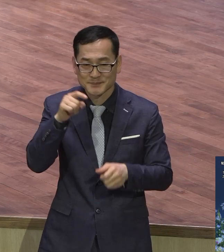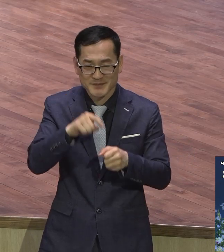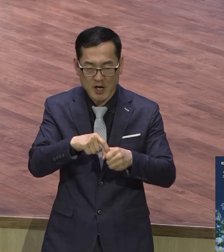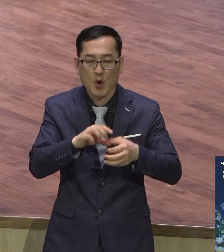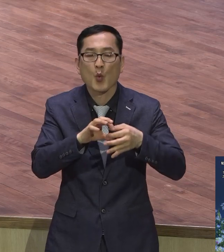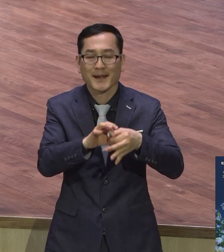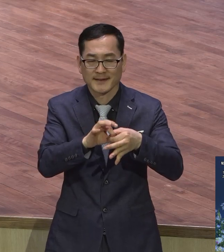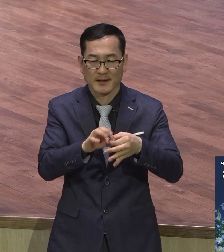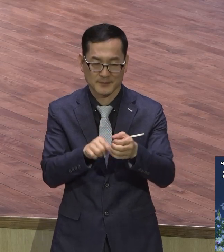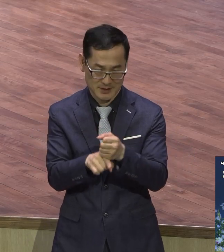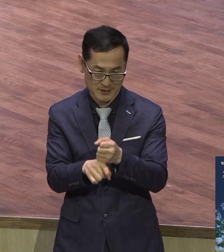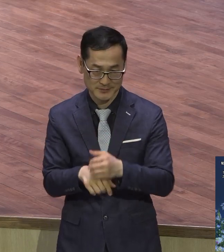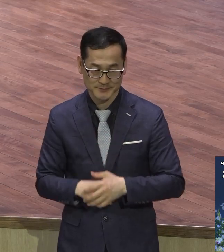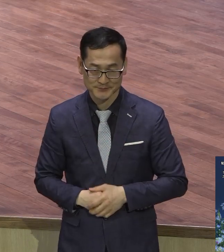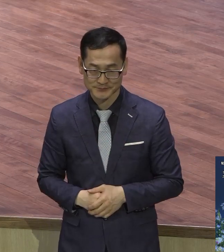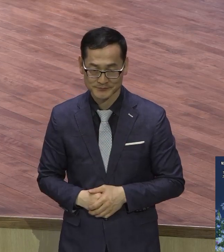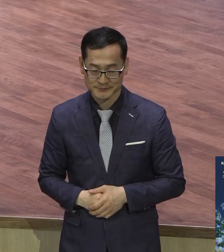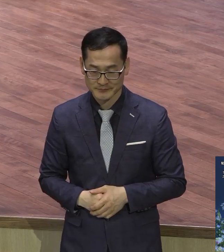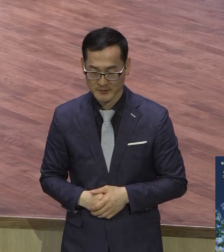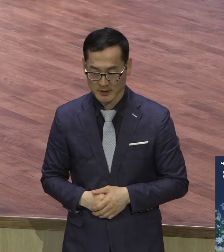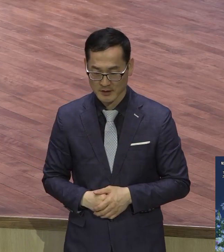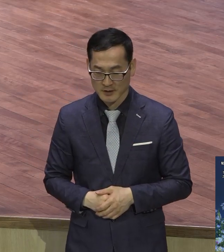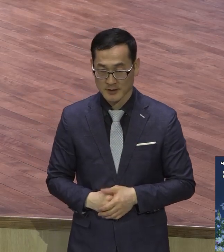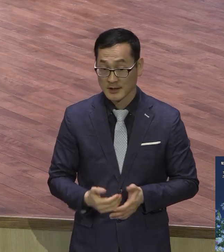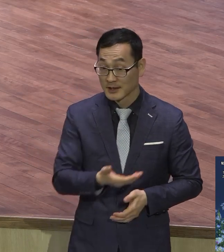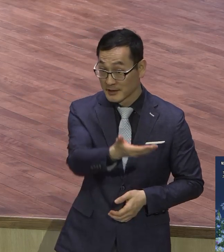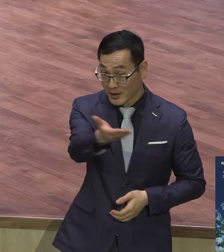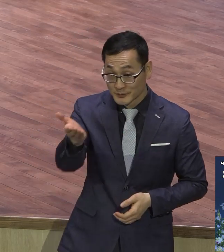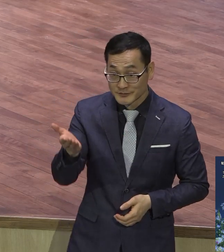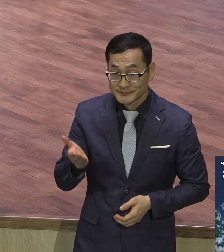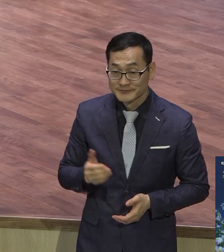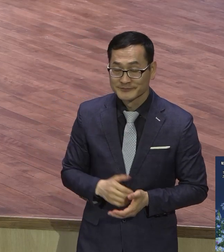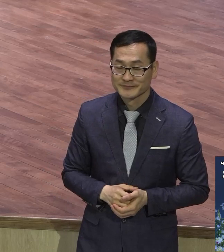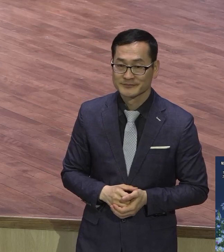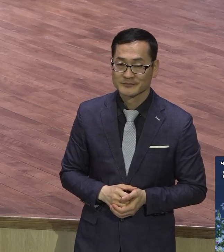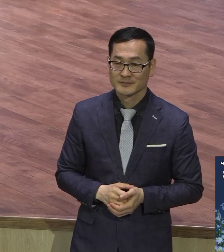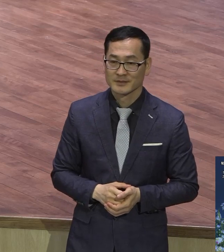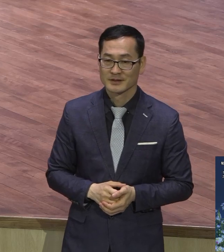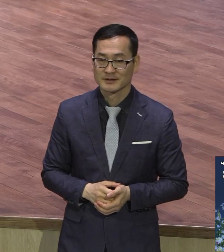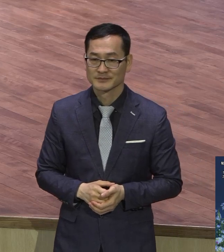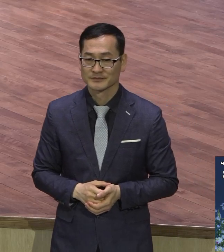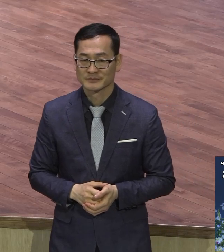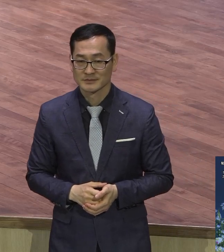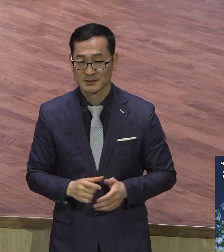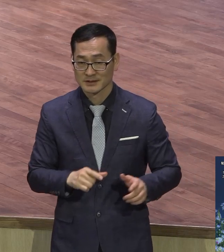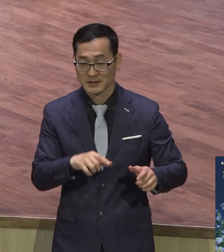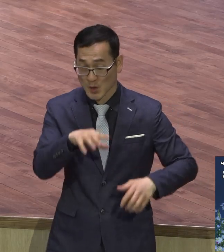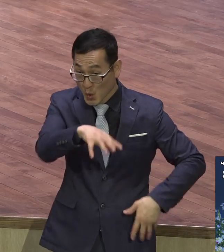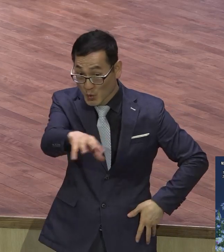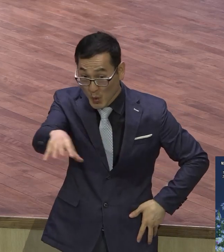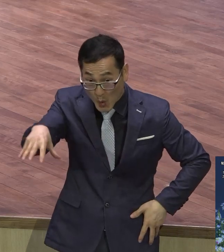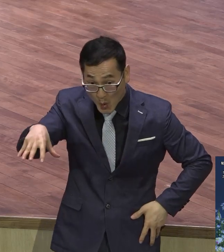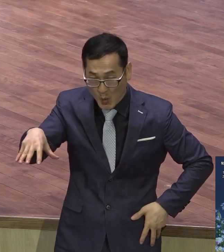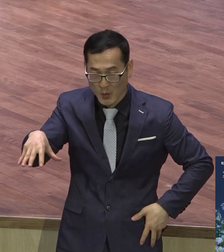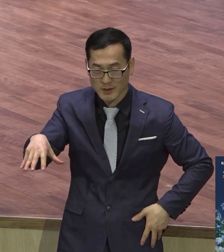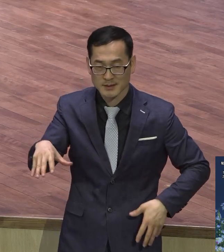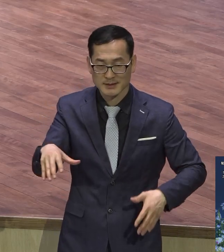회복이에요. 우리 영계 성도들은 전 삶의 현장에서 모든 관계를